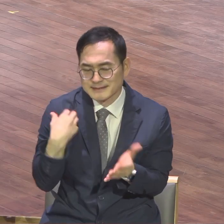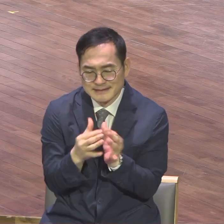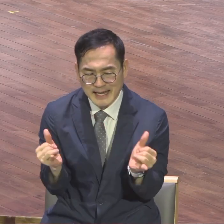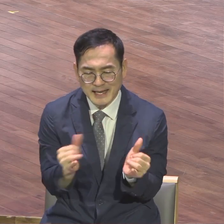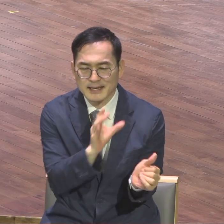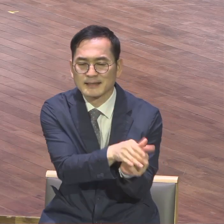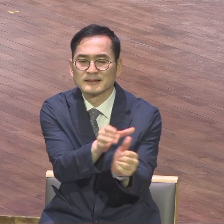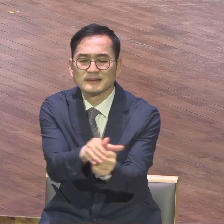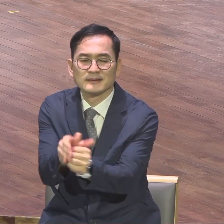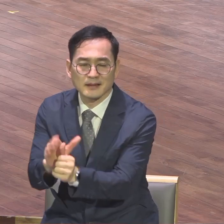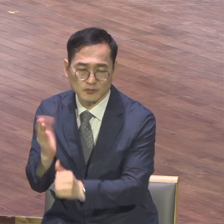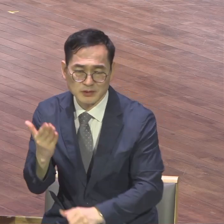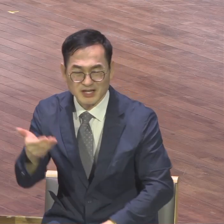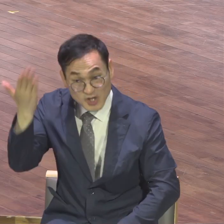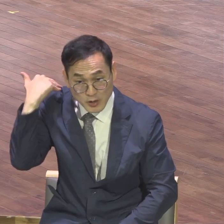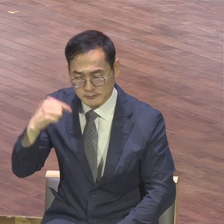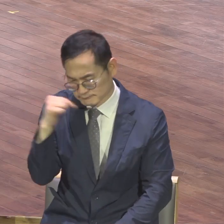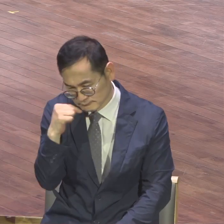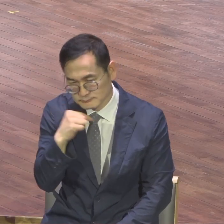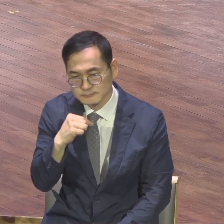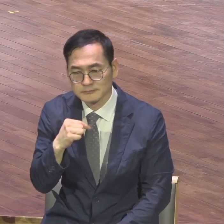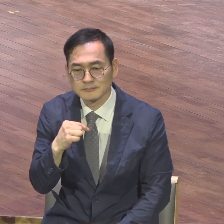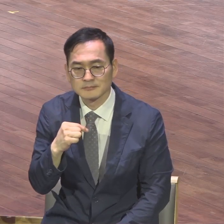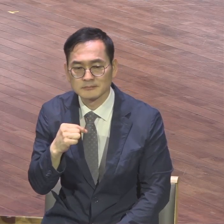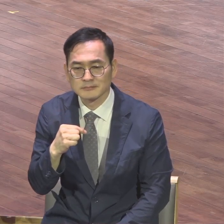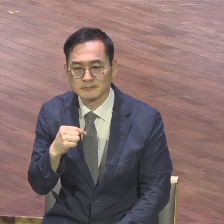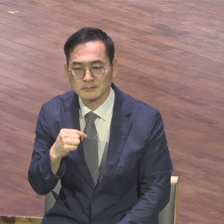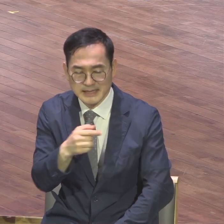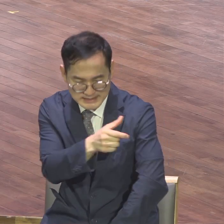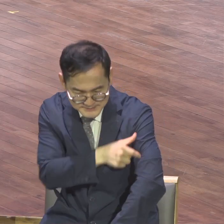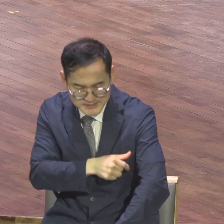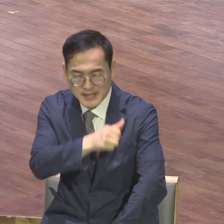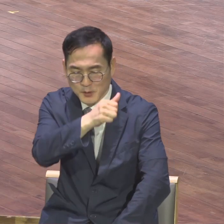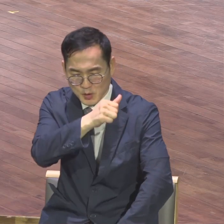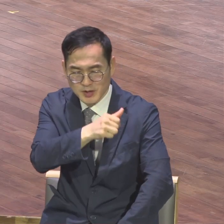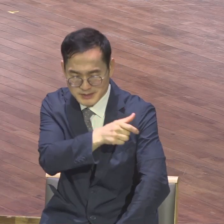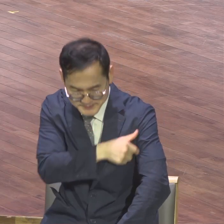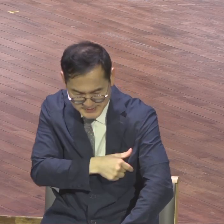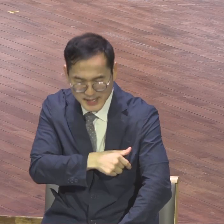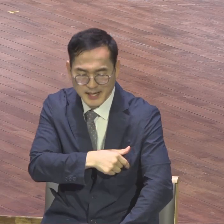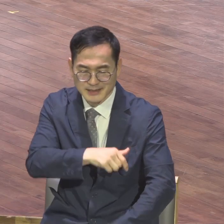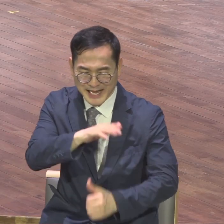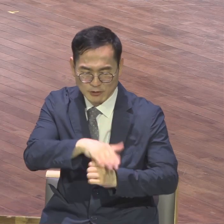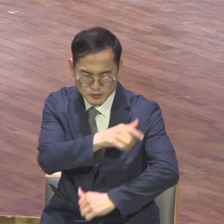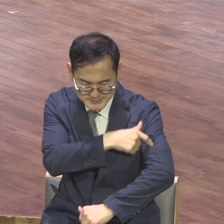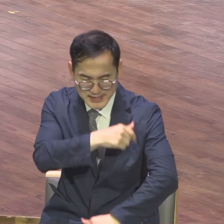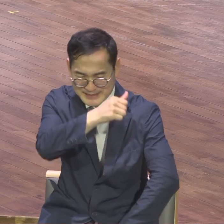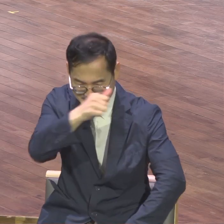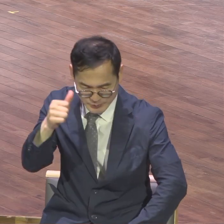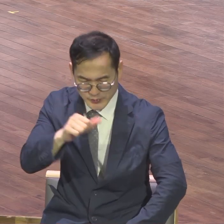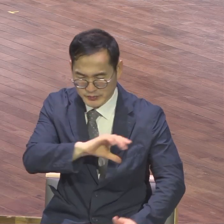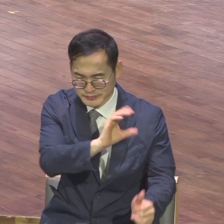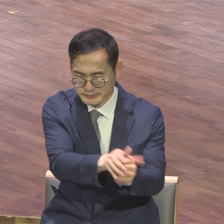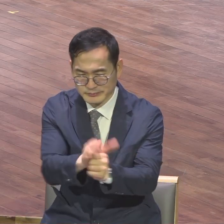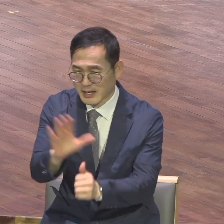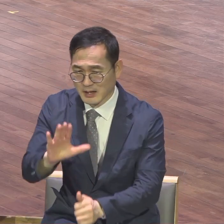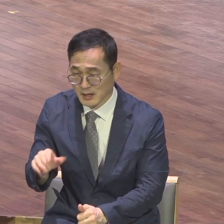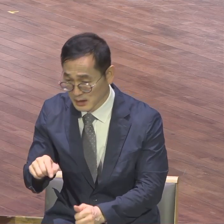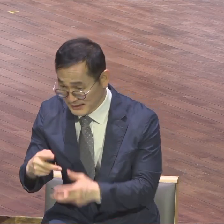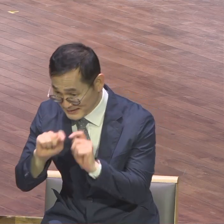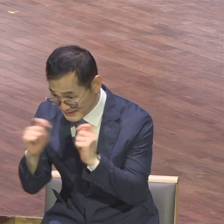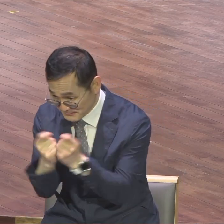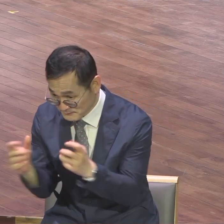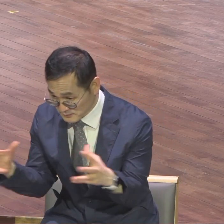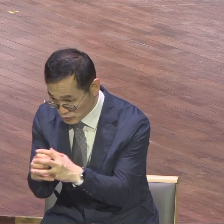희미하게 되어졌는데 중직자 안 세웠다고. 왜 훈련 안 받은 사람들은 그 받아봐야 그 제대로 사역 못